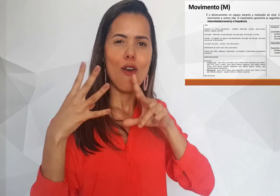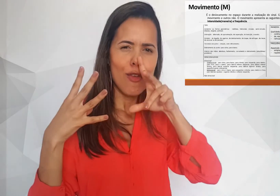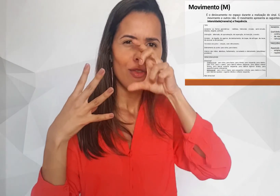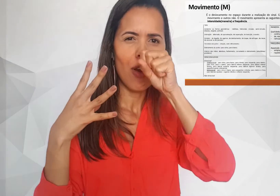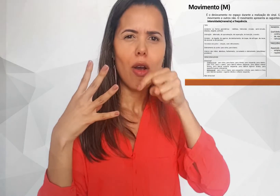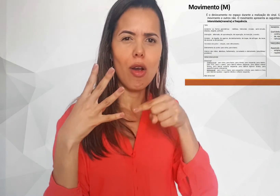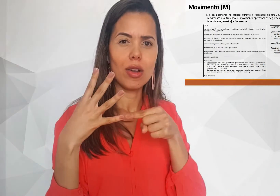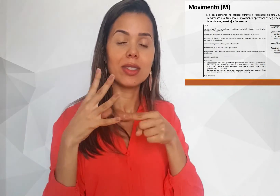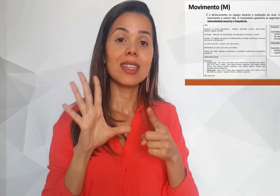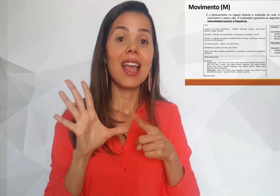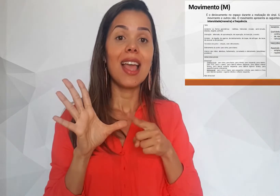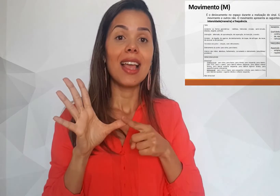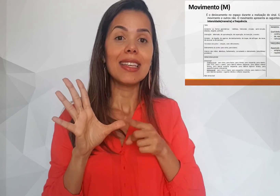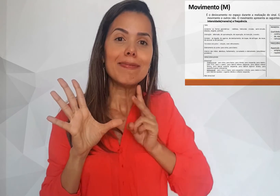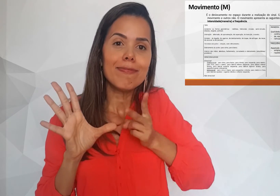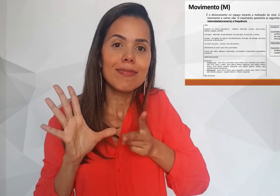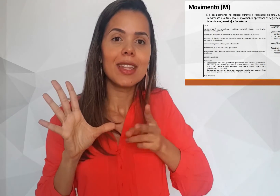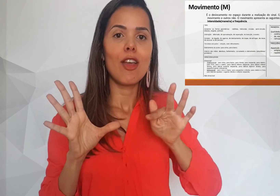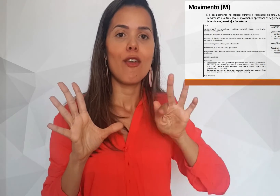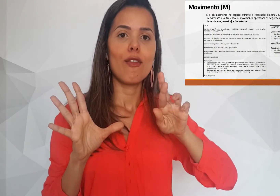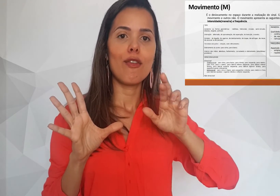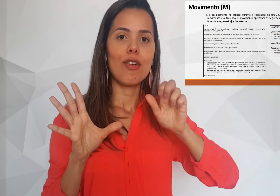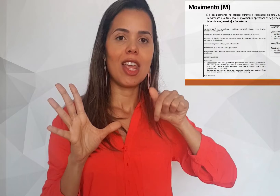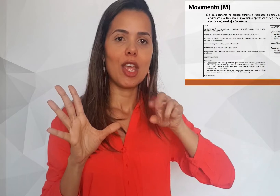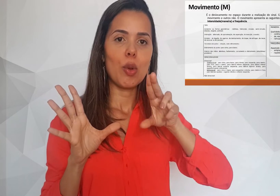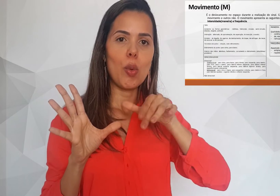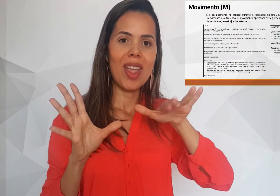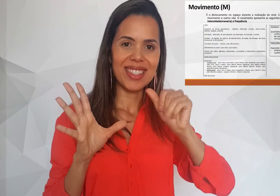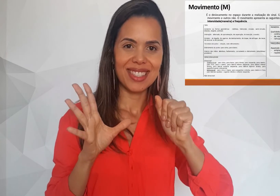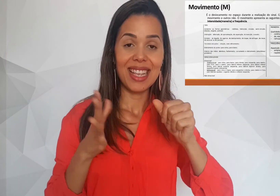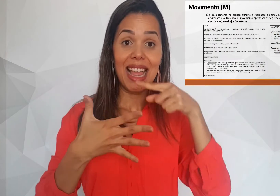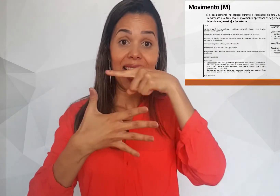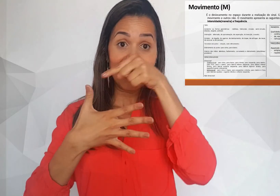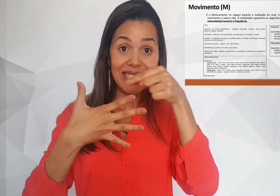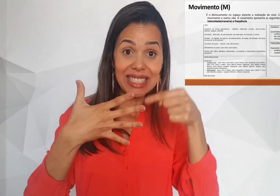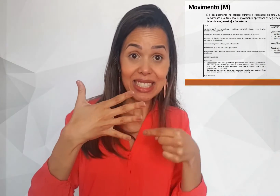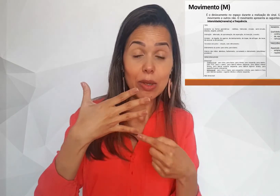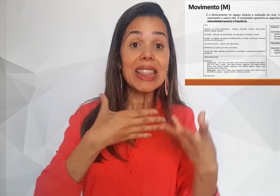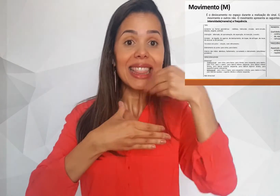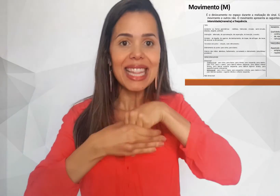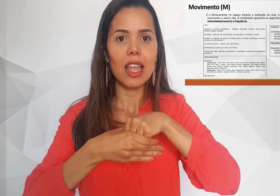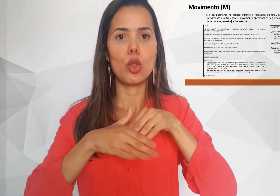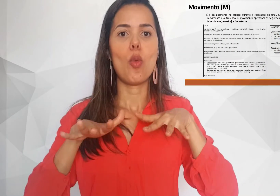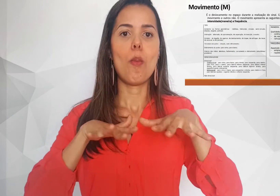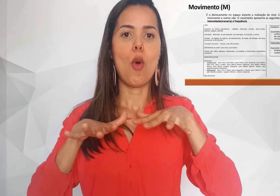de intensidade e de frequência, tá? São as 5 características